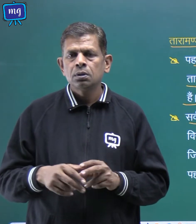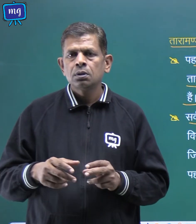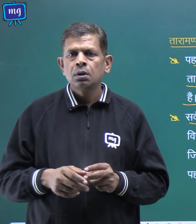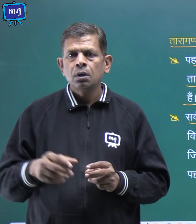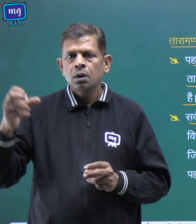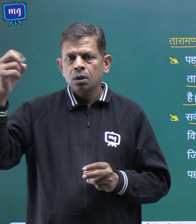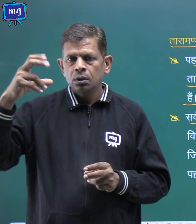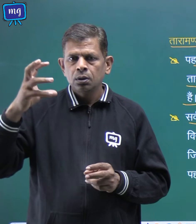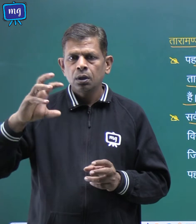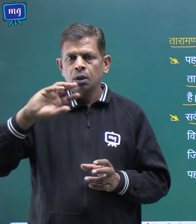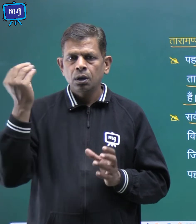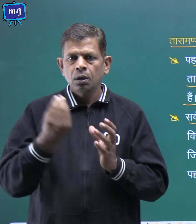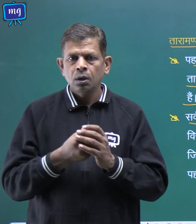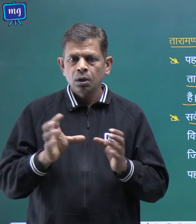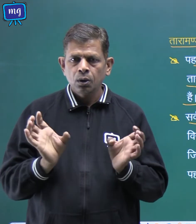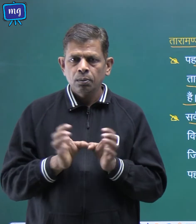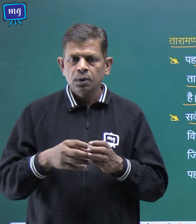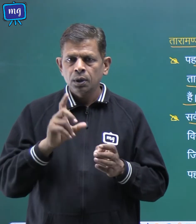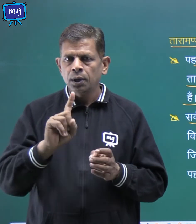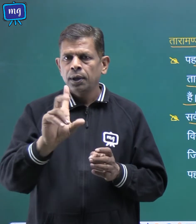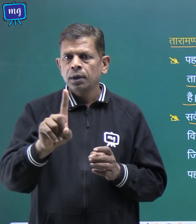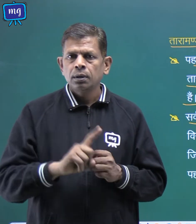तारामंडलों में से एक